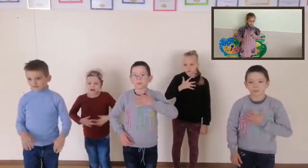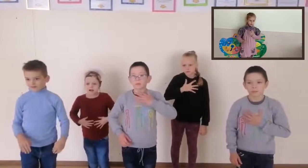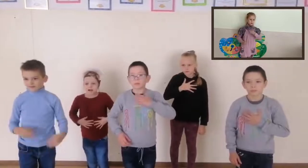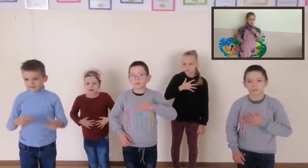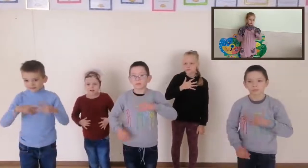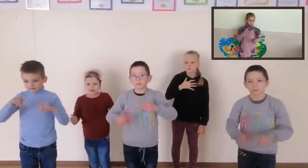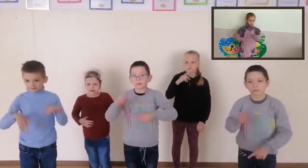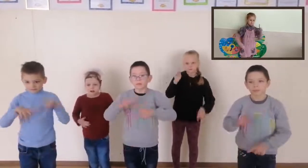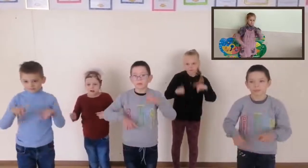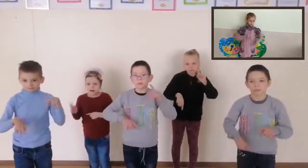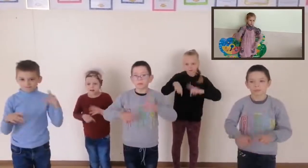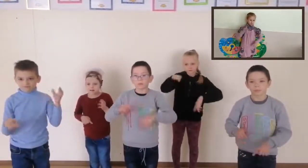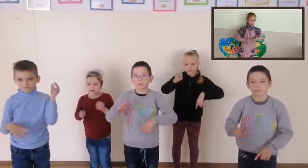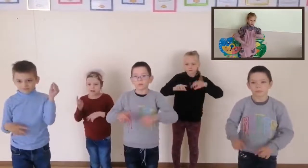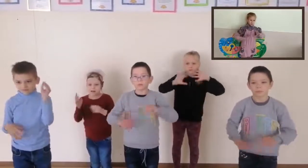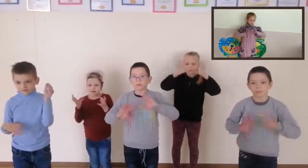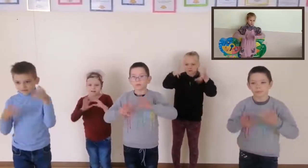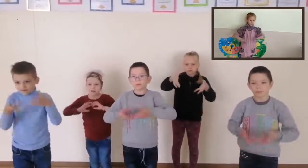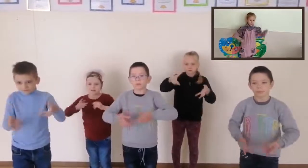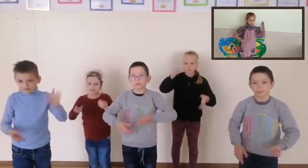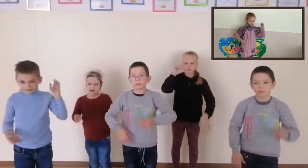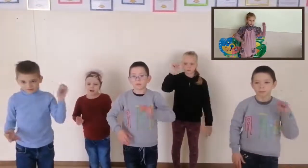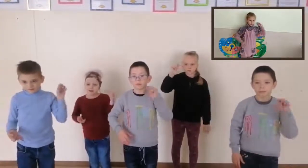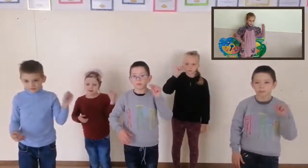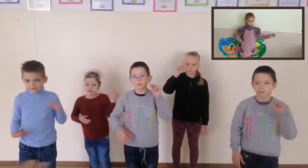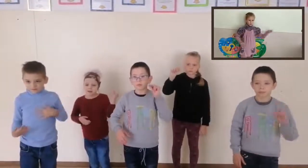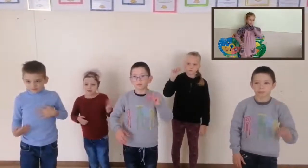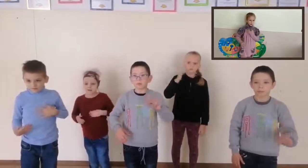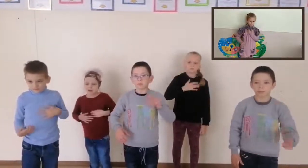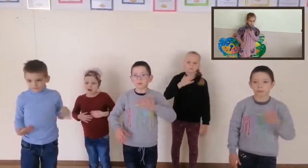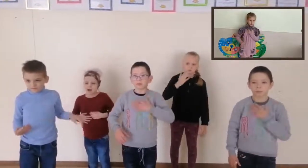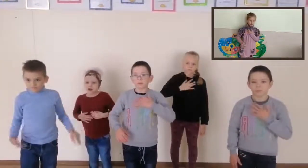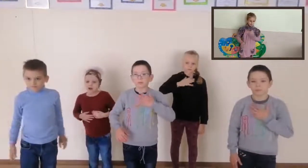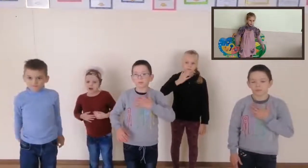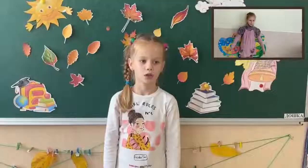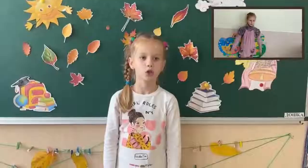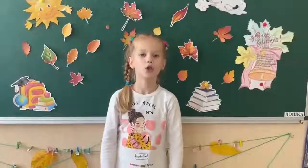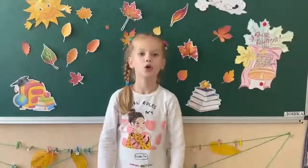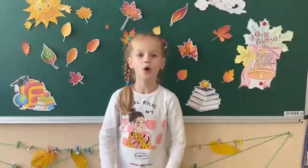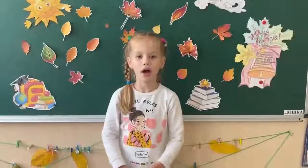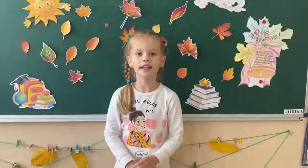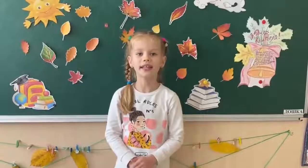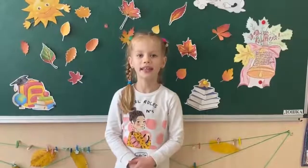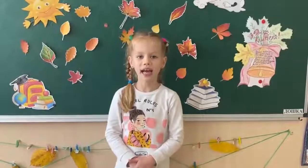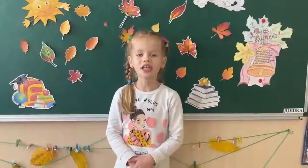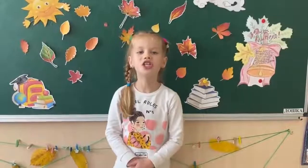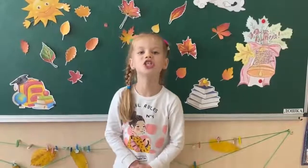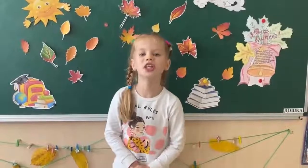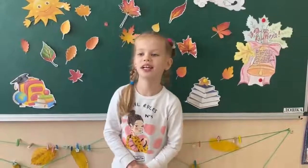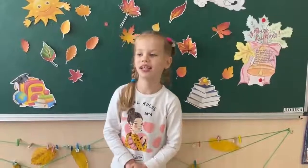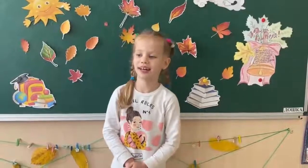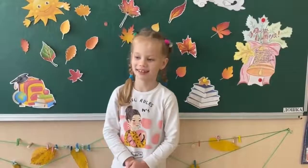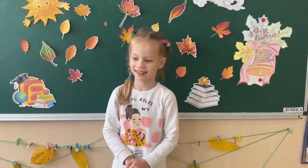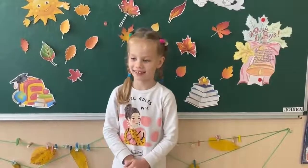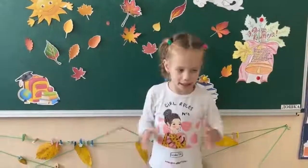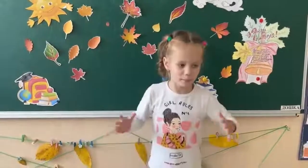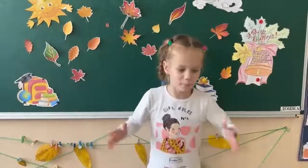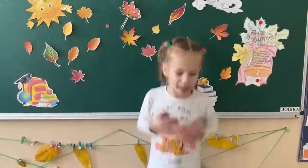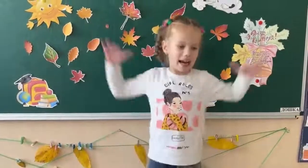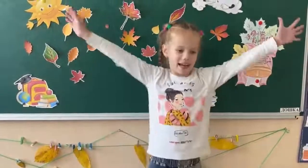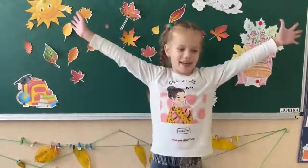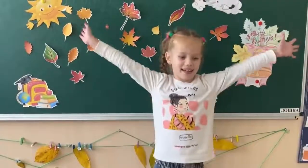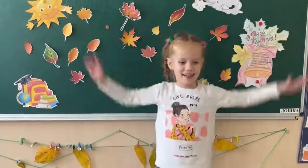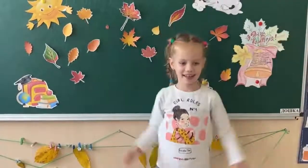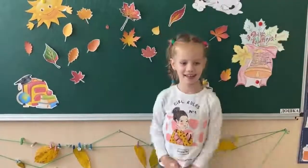моя, найрідніша в світі, вчителька моя. Сьогодні день вчителя. І